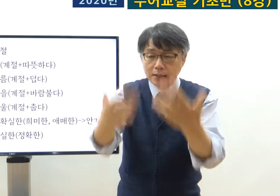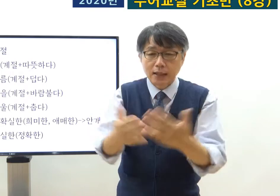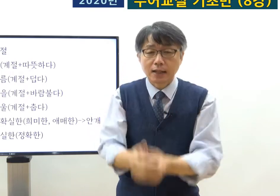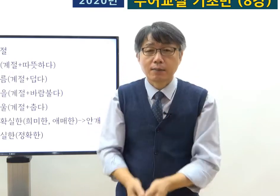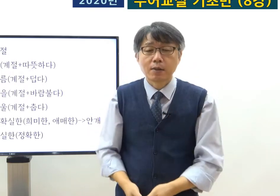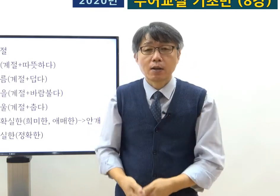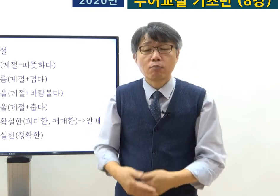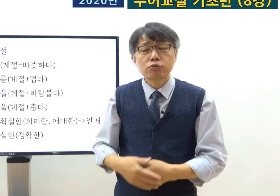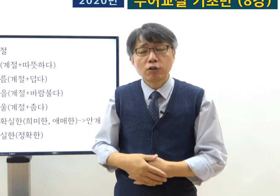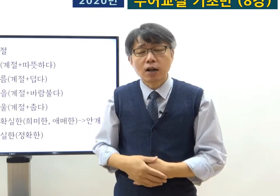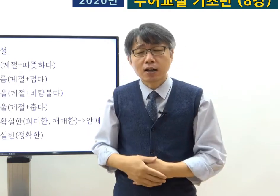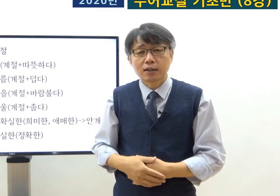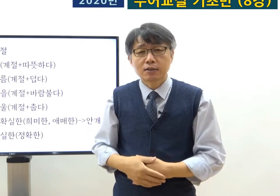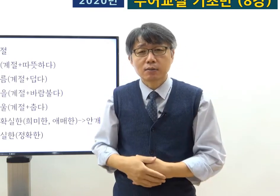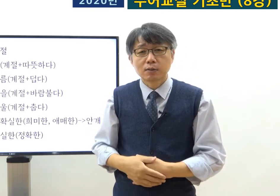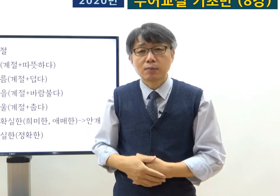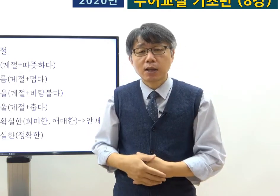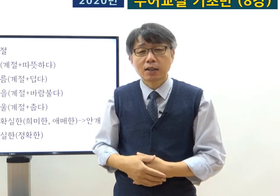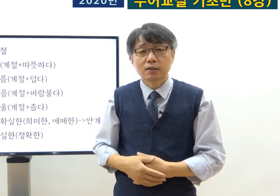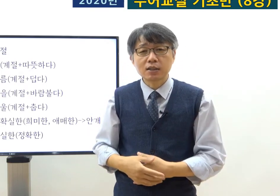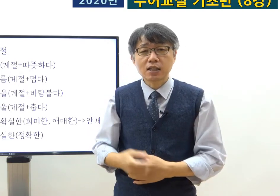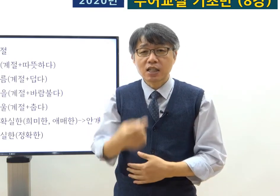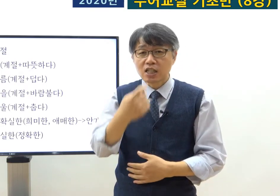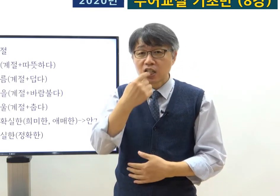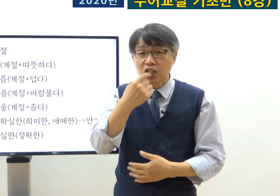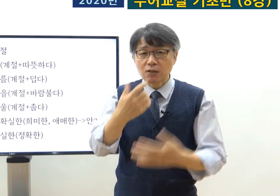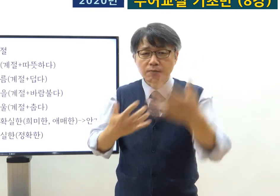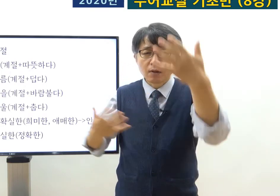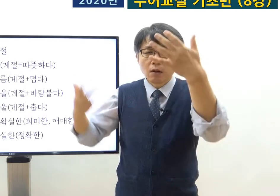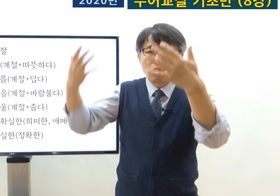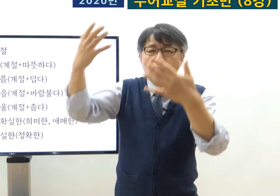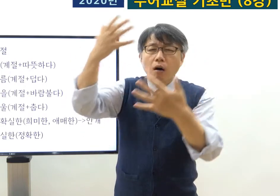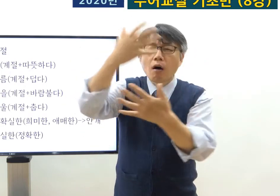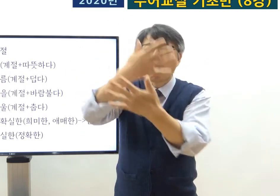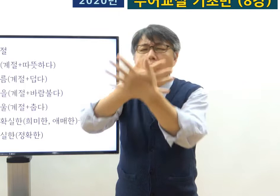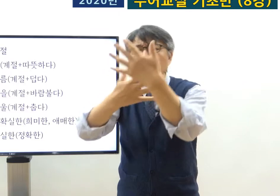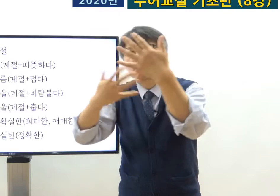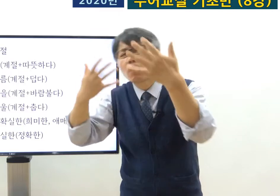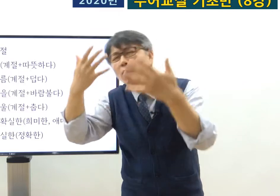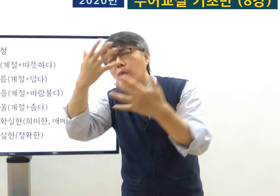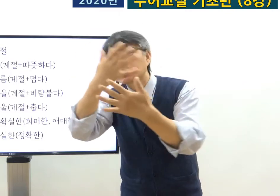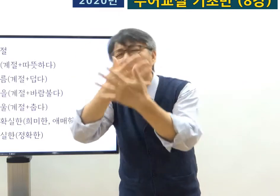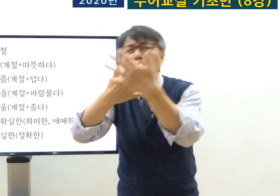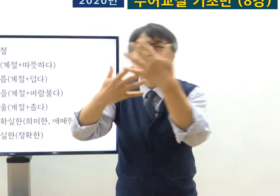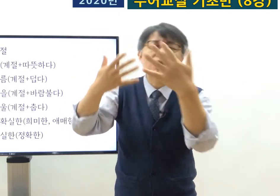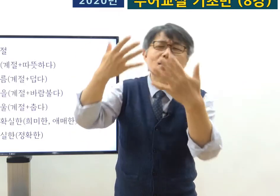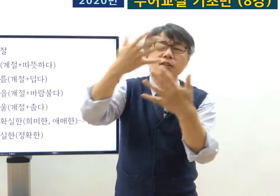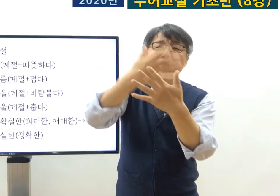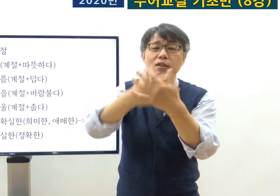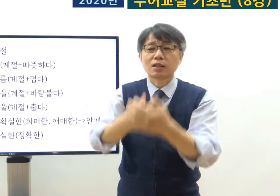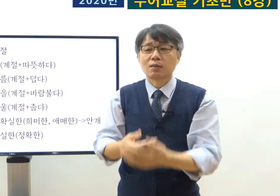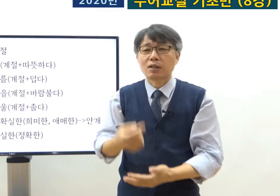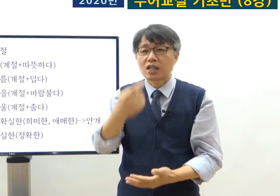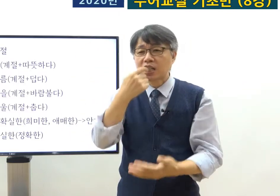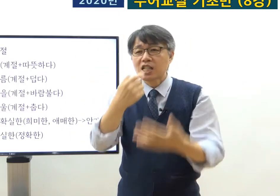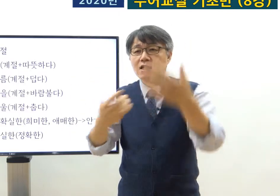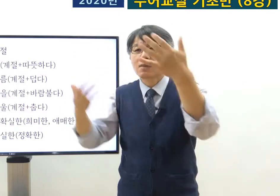확실하다. 부정확하다는, 희미하다는, 희고, 뭐가 뭔지 잘 모르겠는, 이런 듯한 느낌입니다.